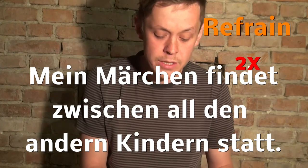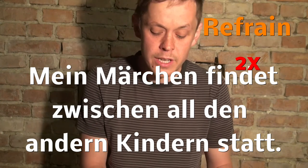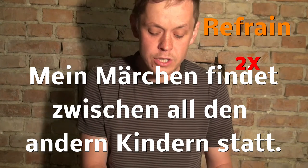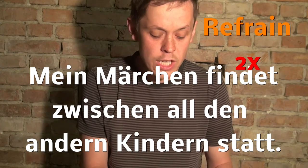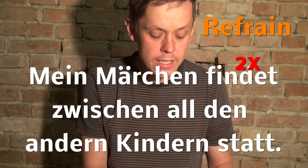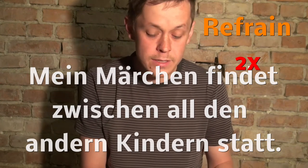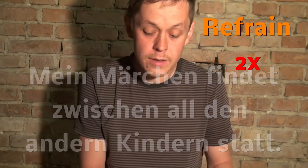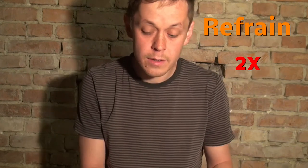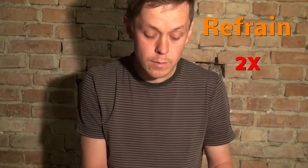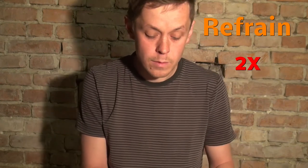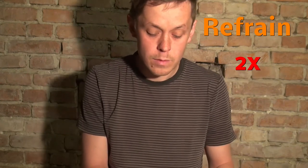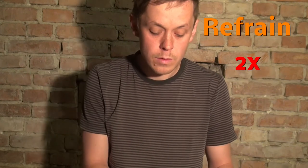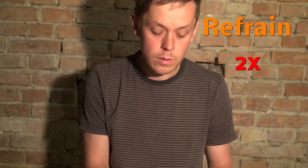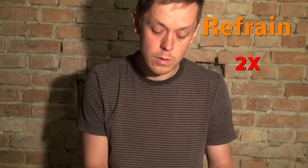Kindern statt.